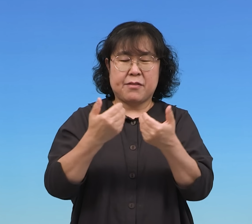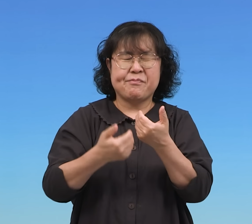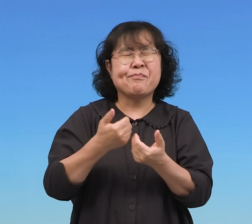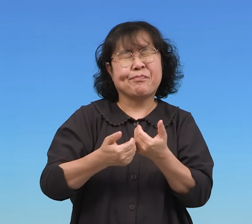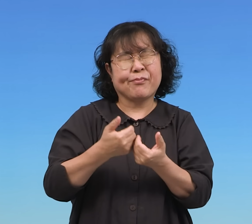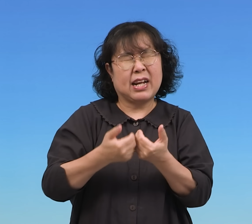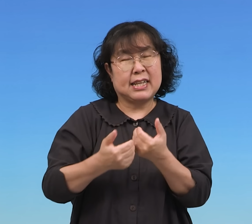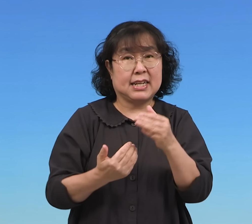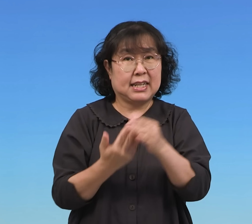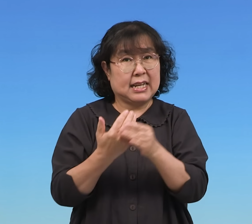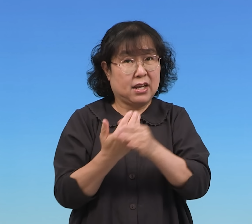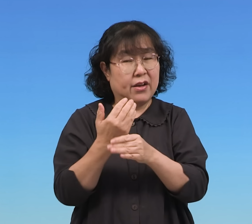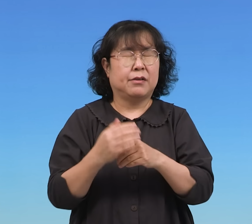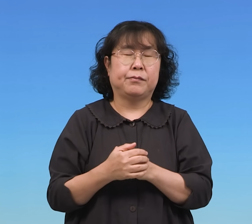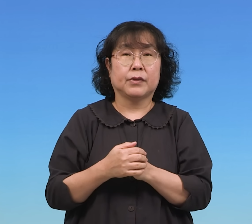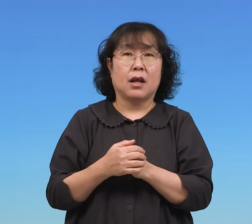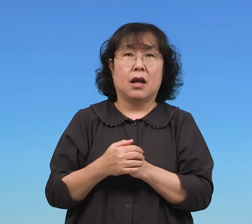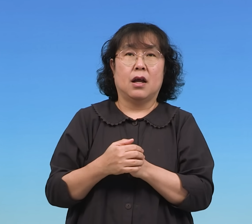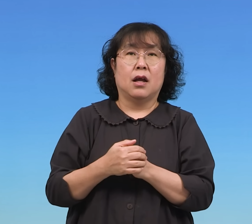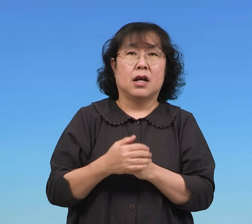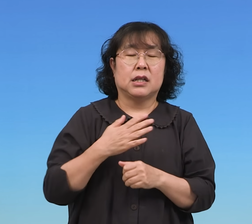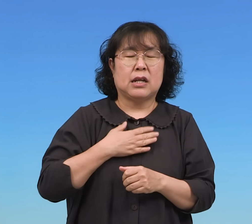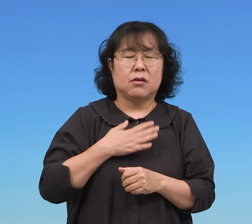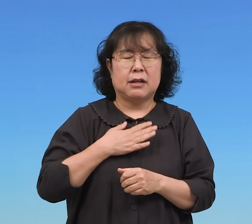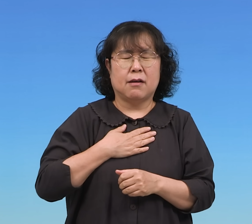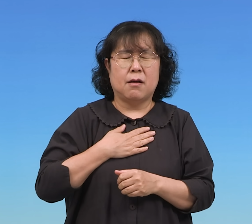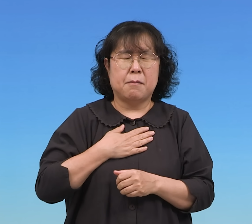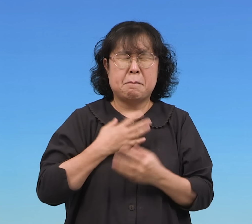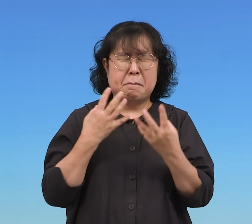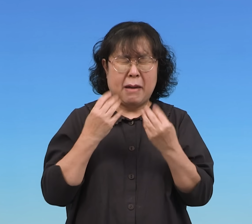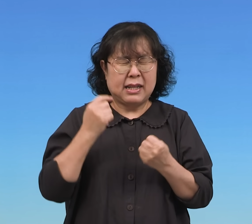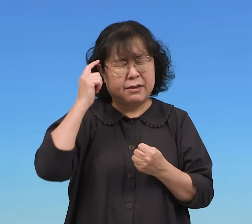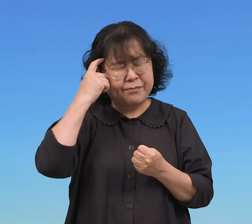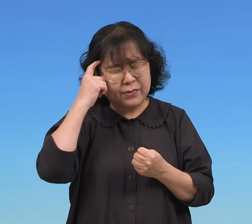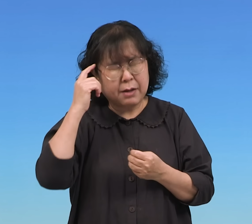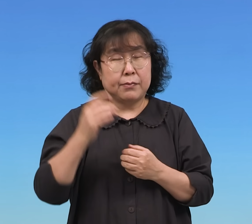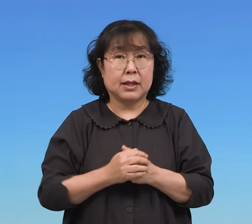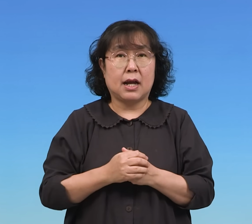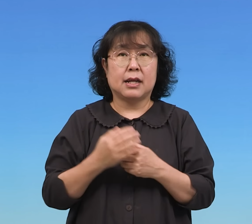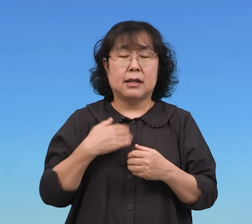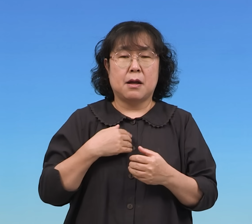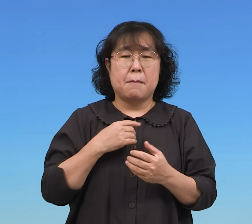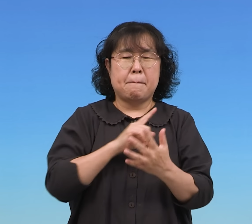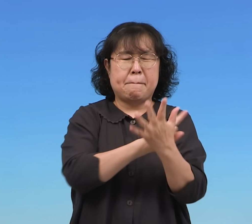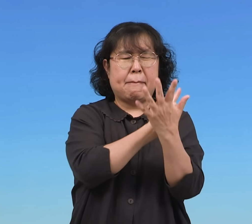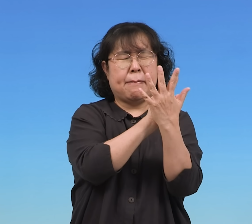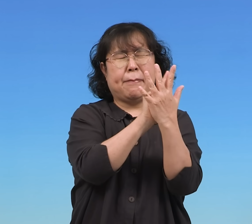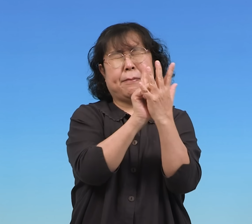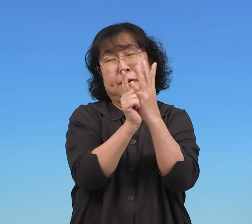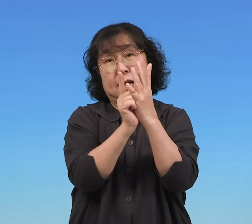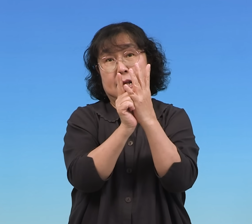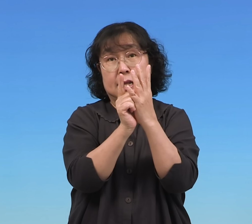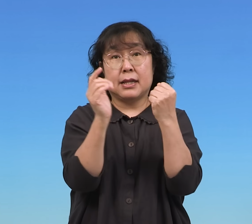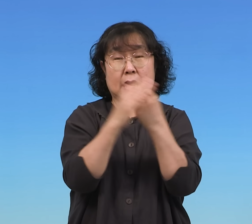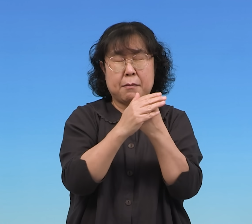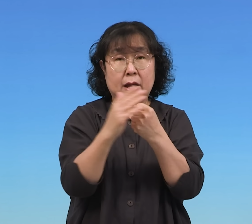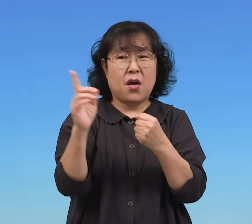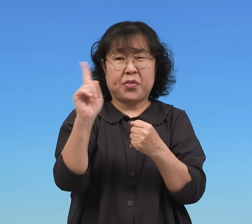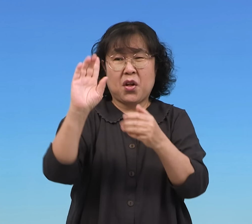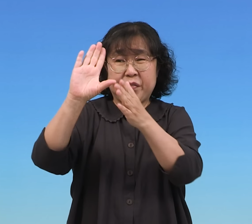이게 한계 상황이다. 저도 이게 참 뼈저리게 와닿는 것 같아요. 저도 많은 사람들을 상대하다가